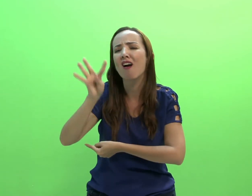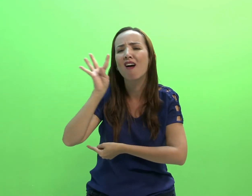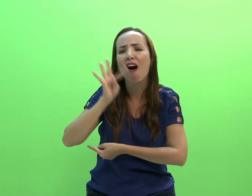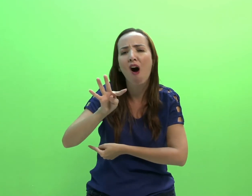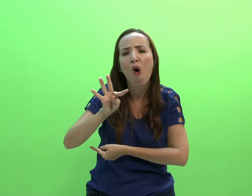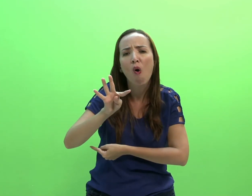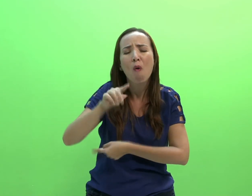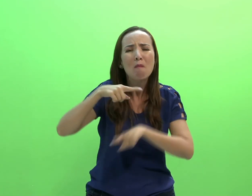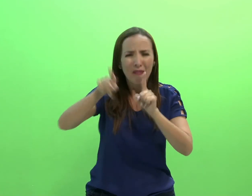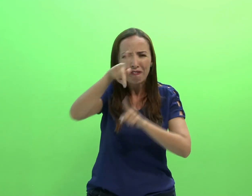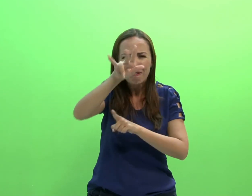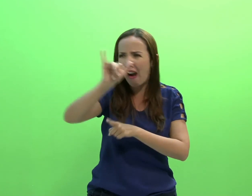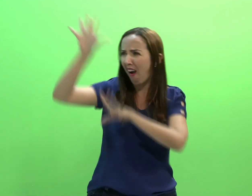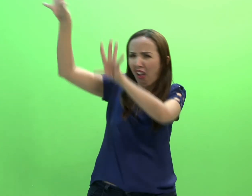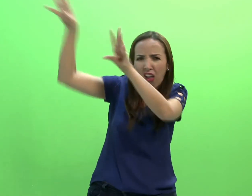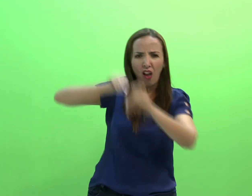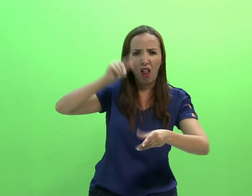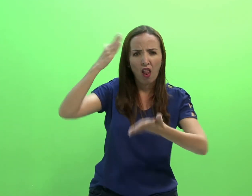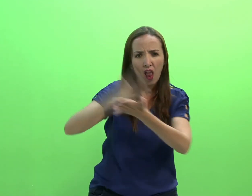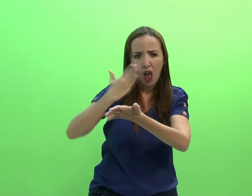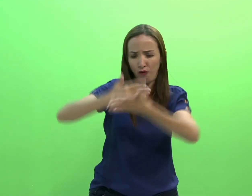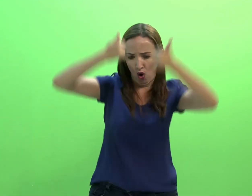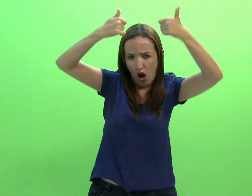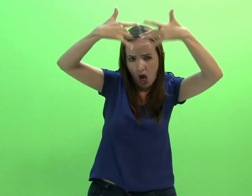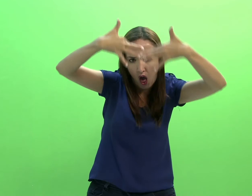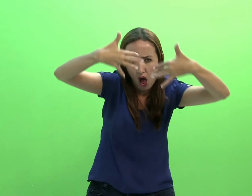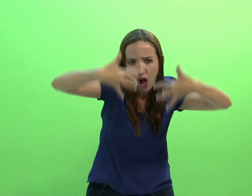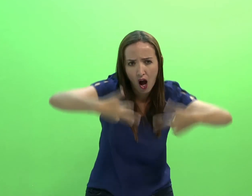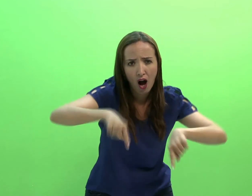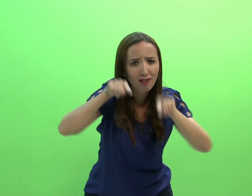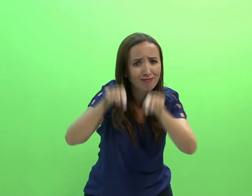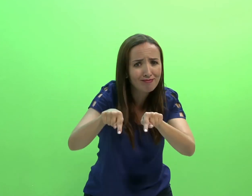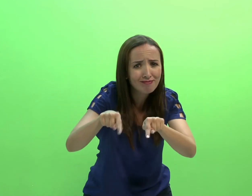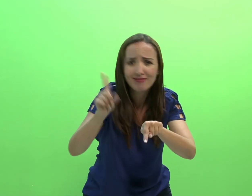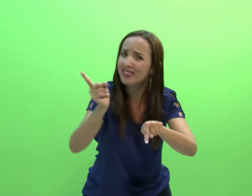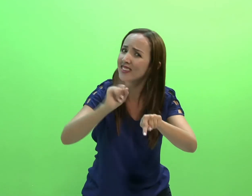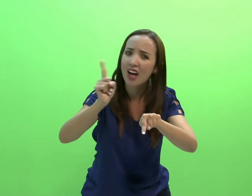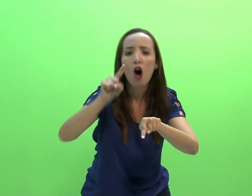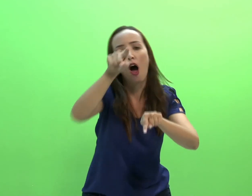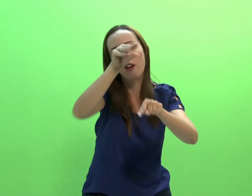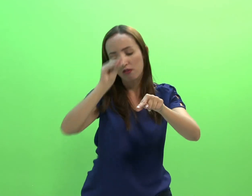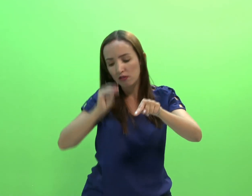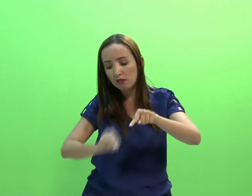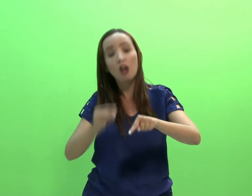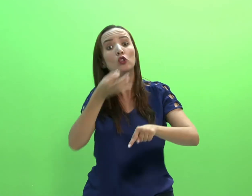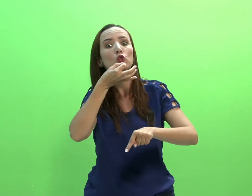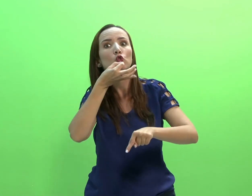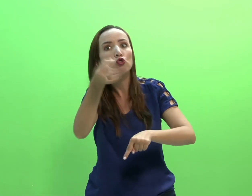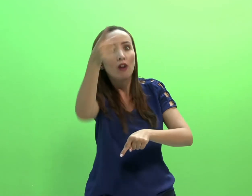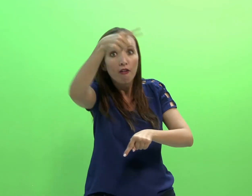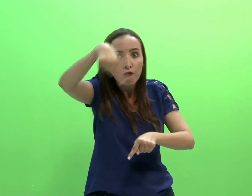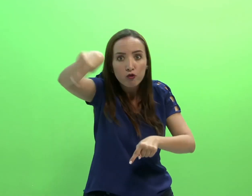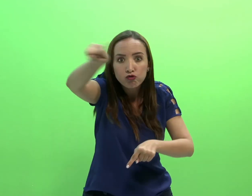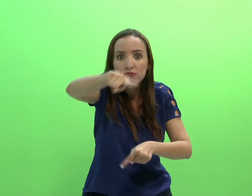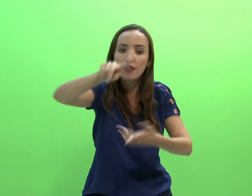Talvez tenha uma discussão que seja legal de um livro. Você vai pegar a discussão toda e colocá-la? Não, você